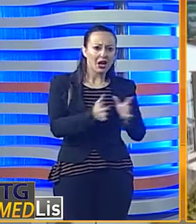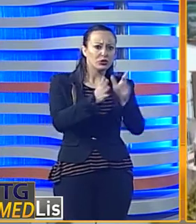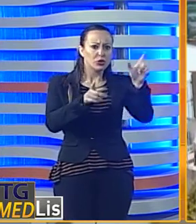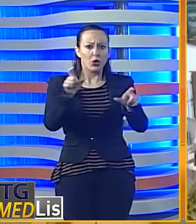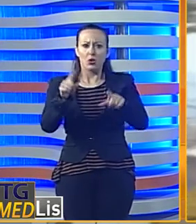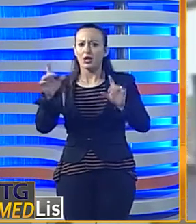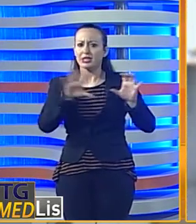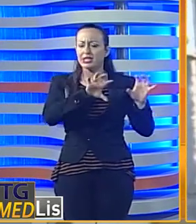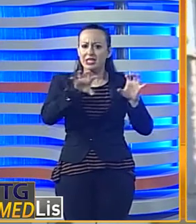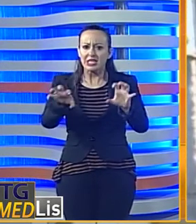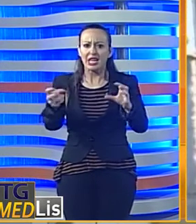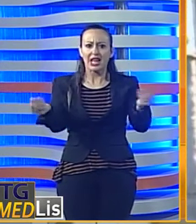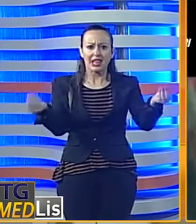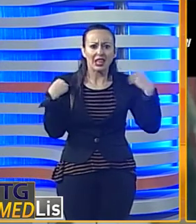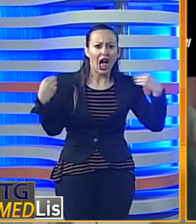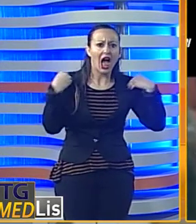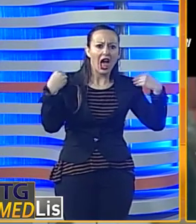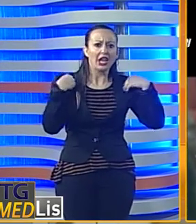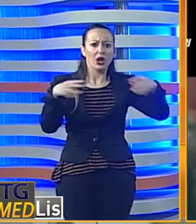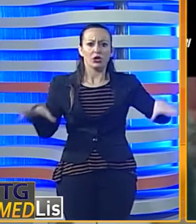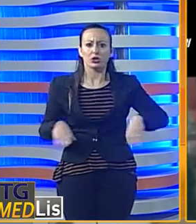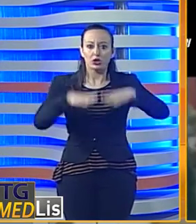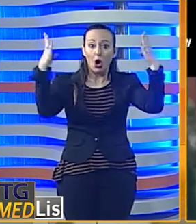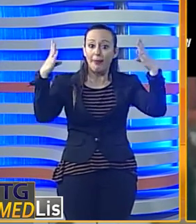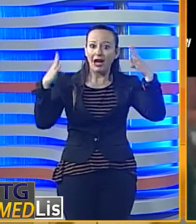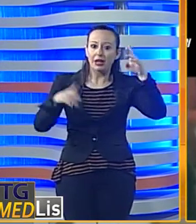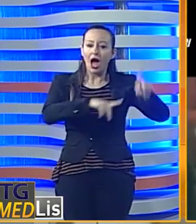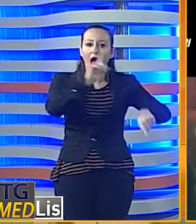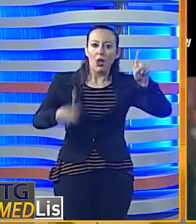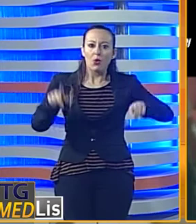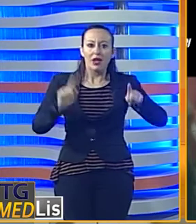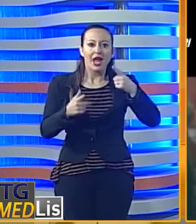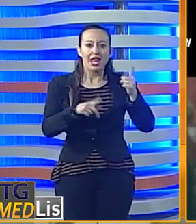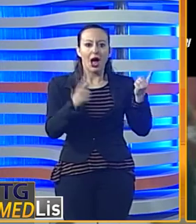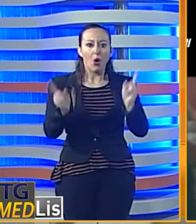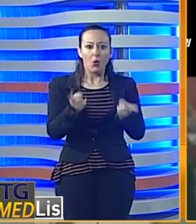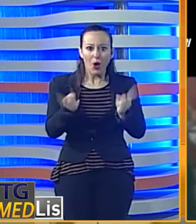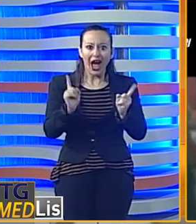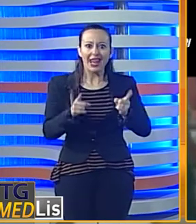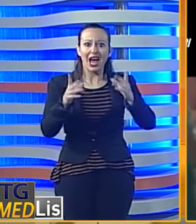un arsenale del quale facevano parte armi da guerra.